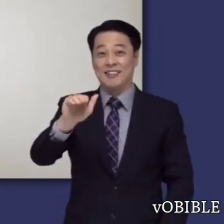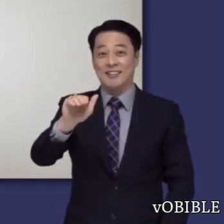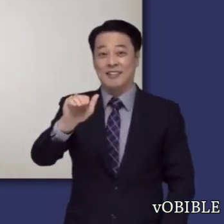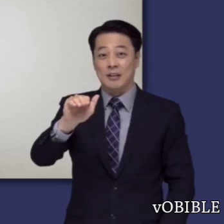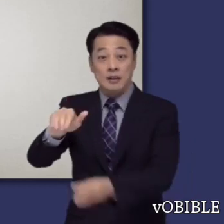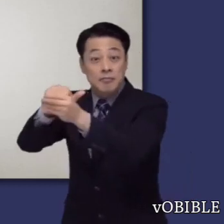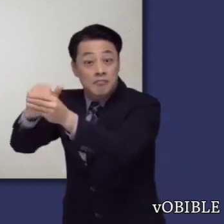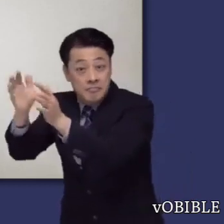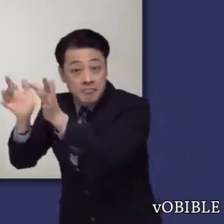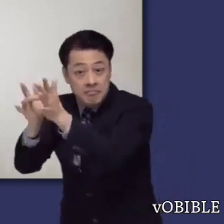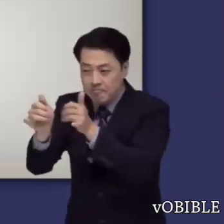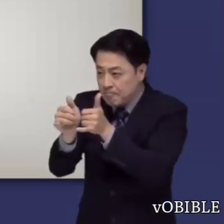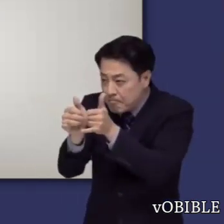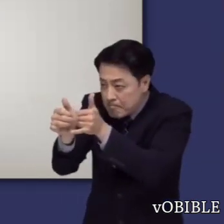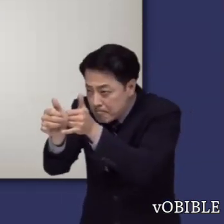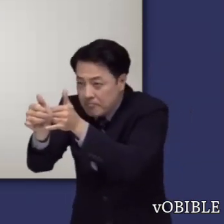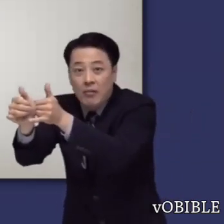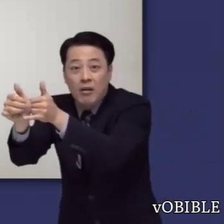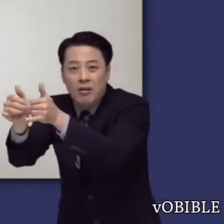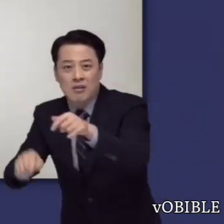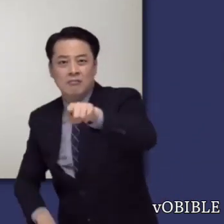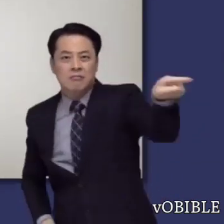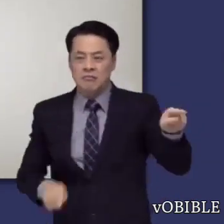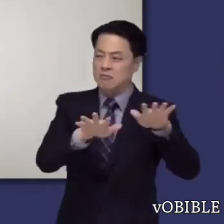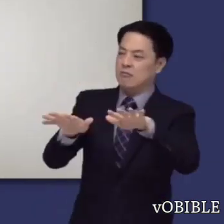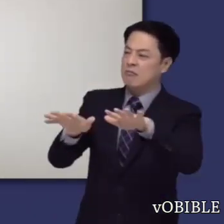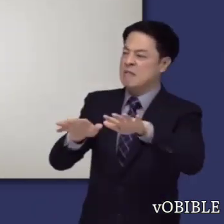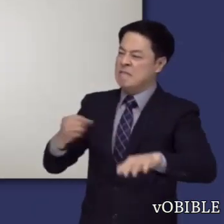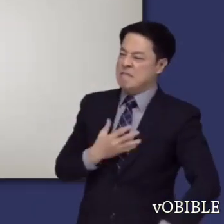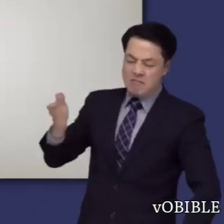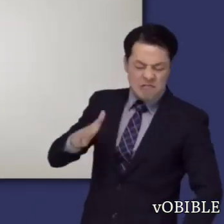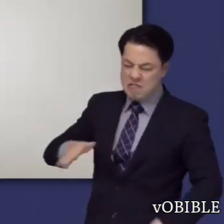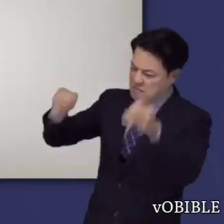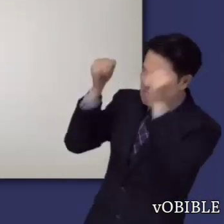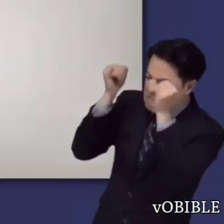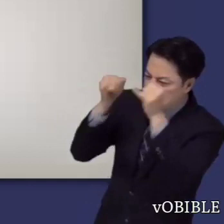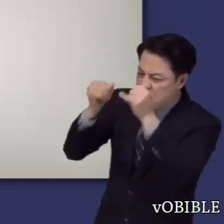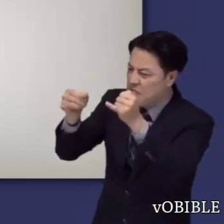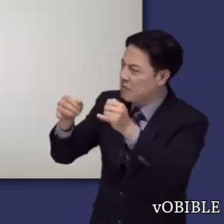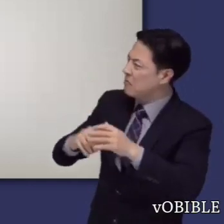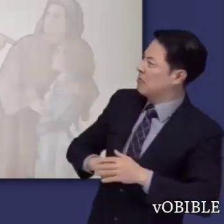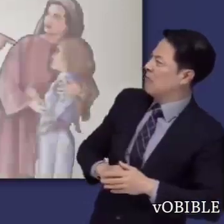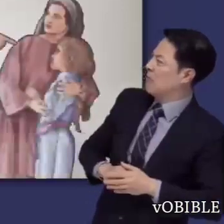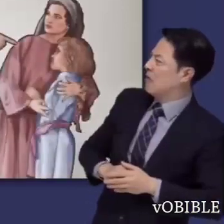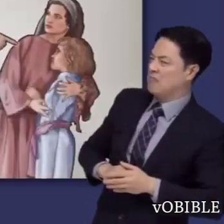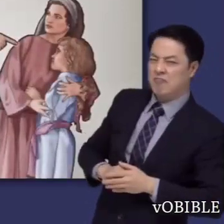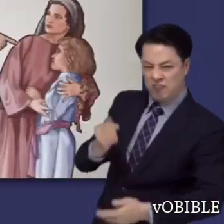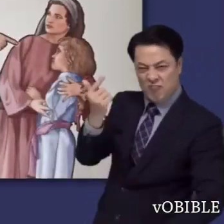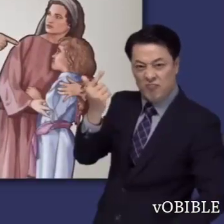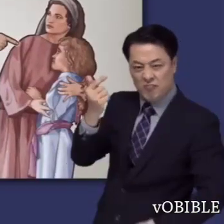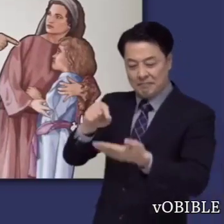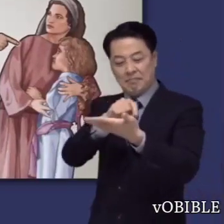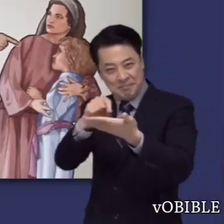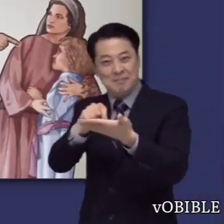救。保罗也说，所有想要追随基督耶稣过虔诚生活的人都会受到迫